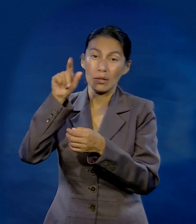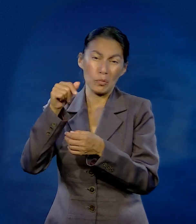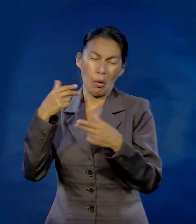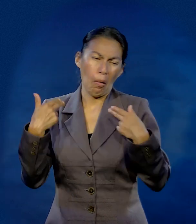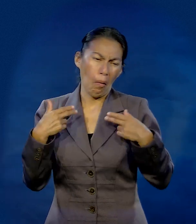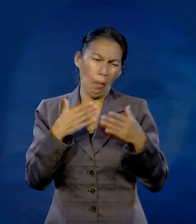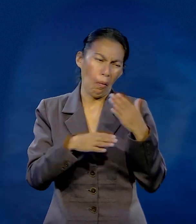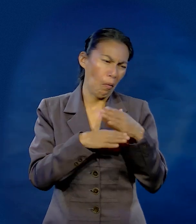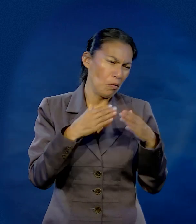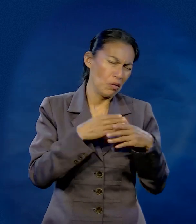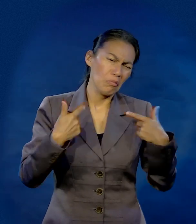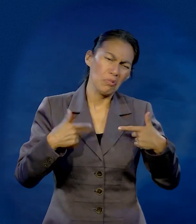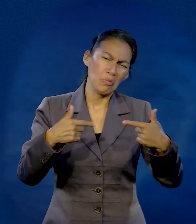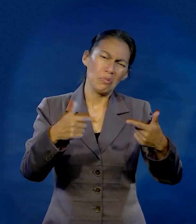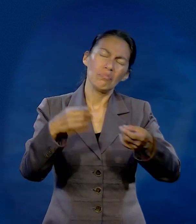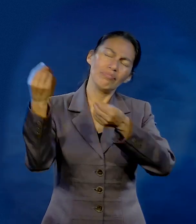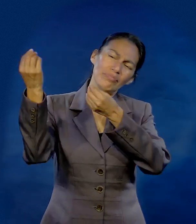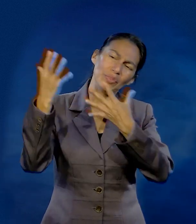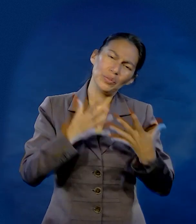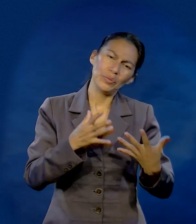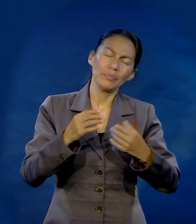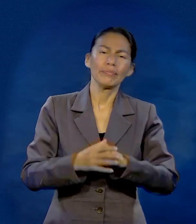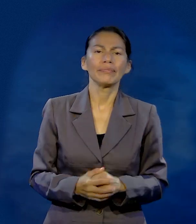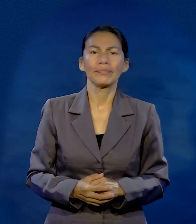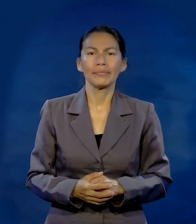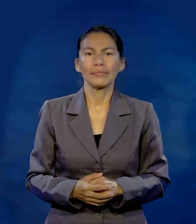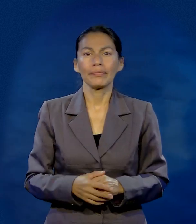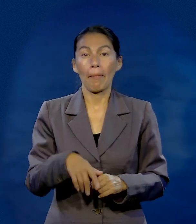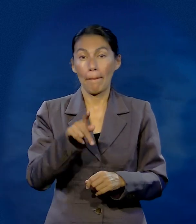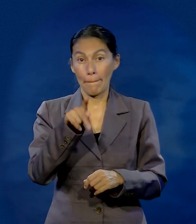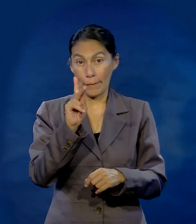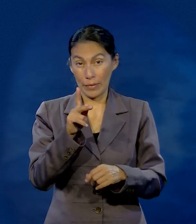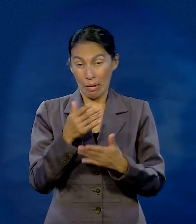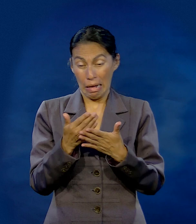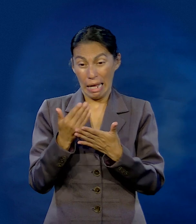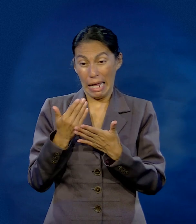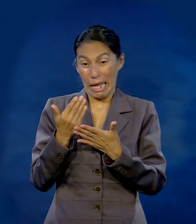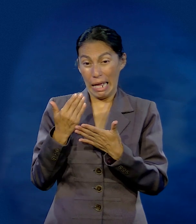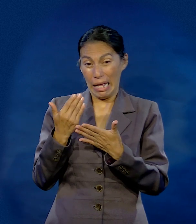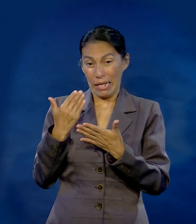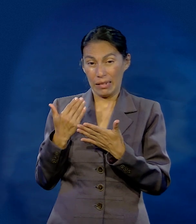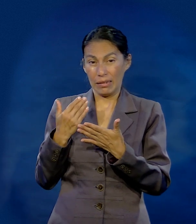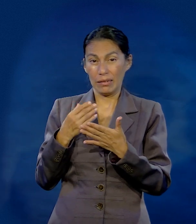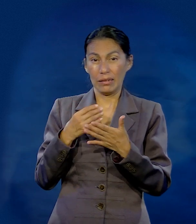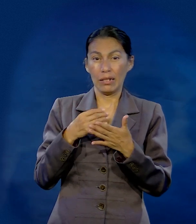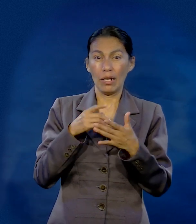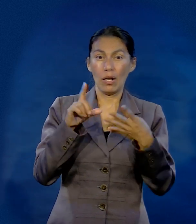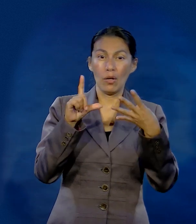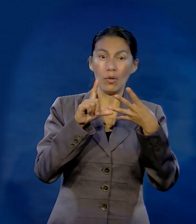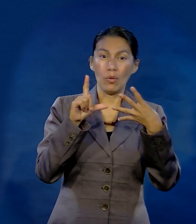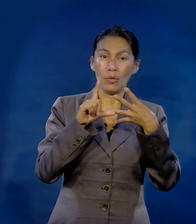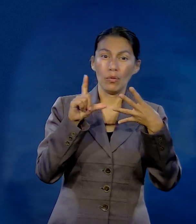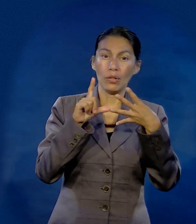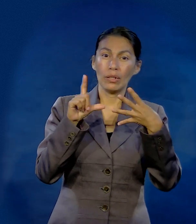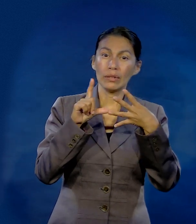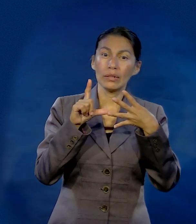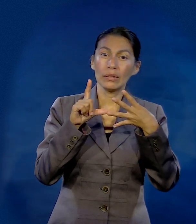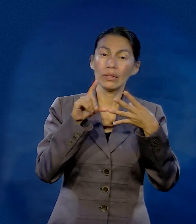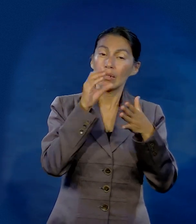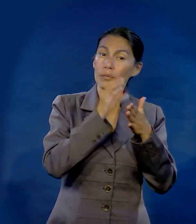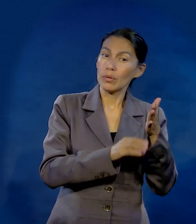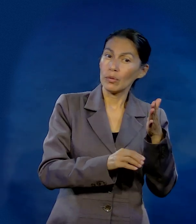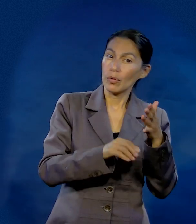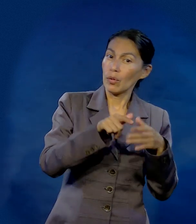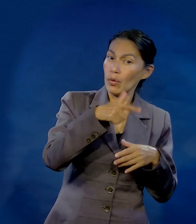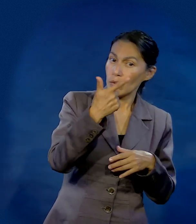de hecho habla de Buscar primeramente las cosas de Dios y todas las cosas serán añadidas igual que Mateo seis treinta y tres es